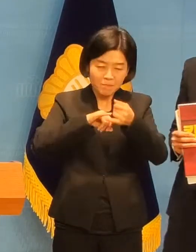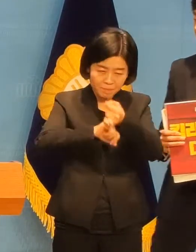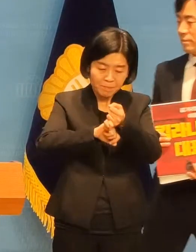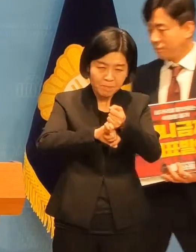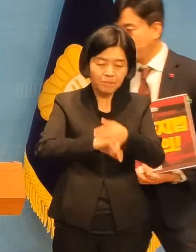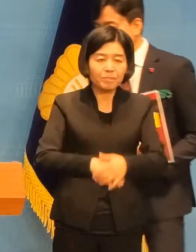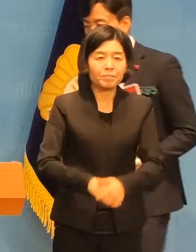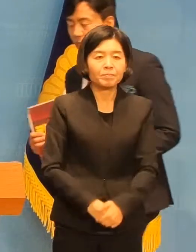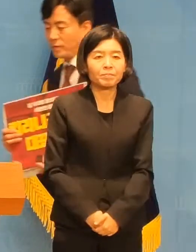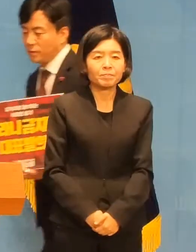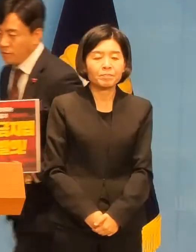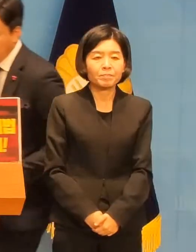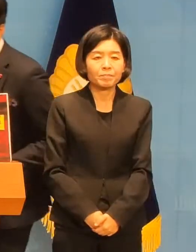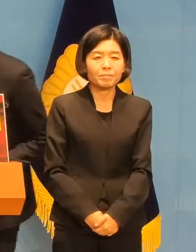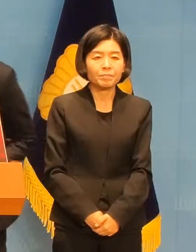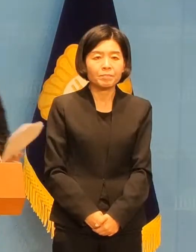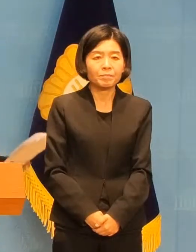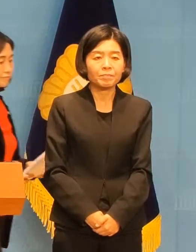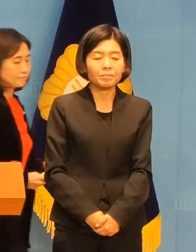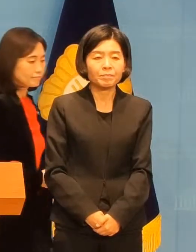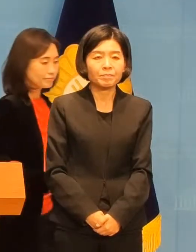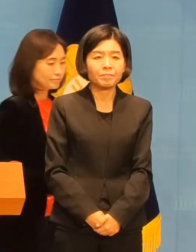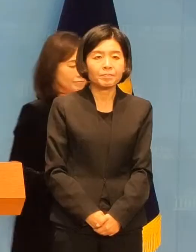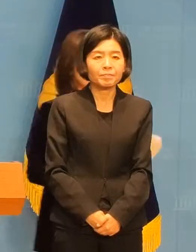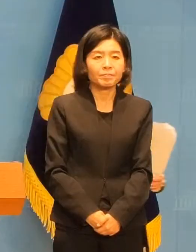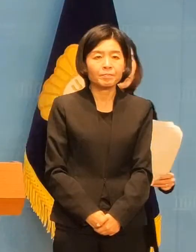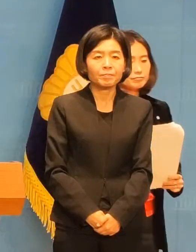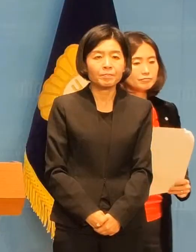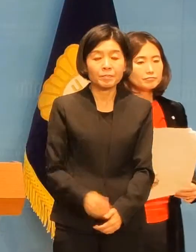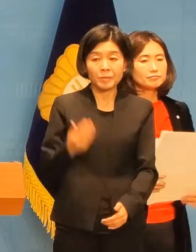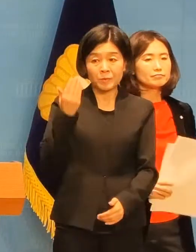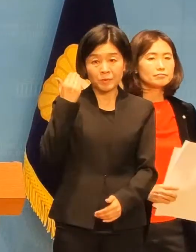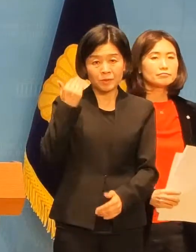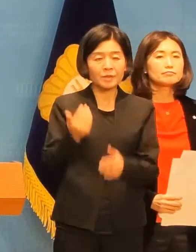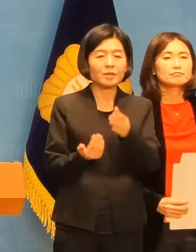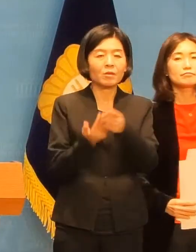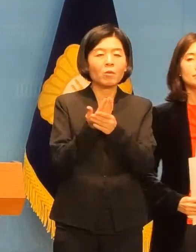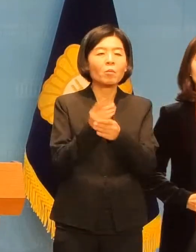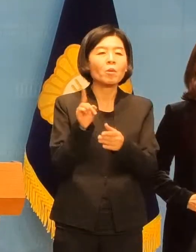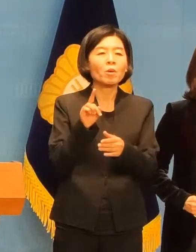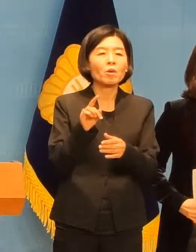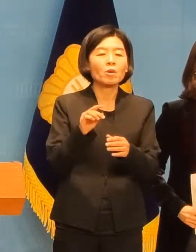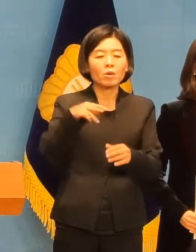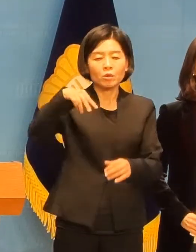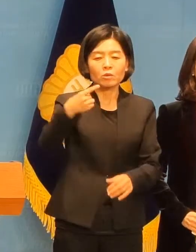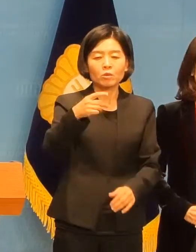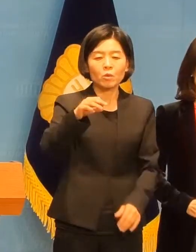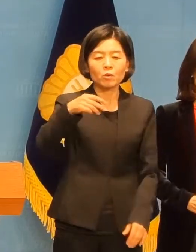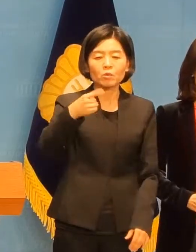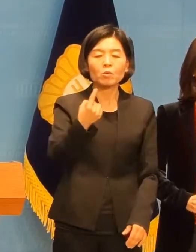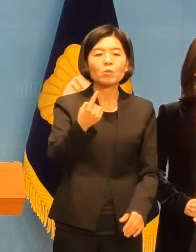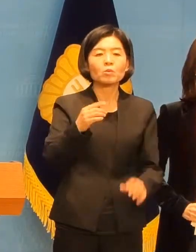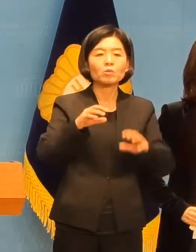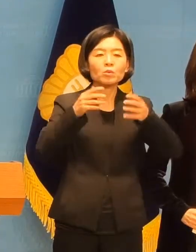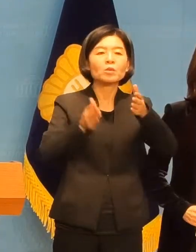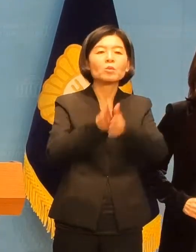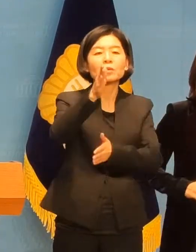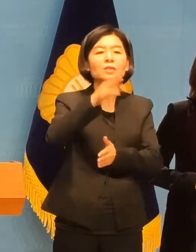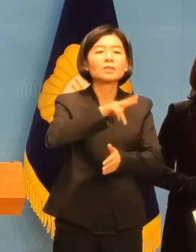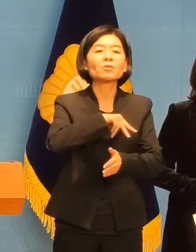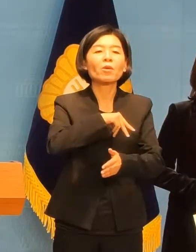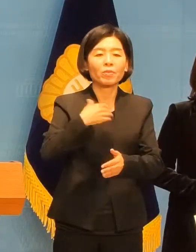이어서 네. 최근 사고가 났던 송도 국제도시의 시의원 이강구 의원입니다. 그